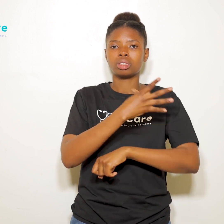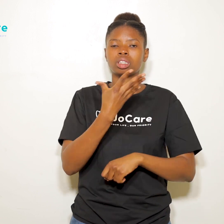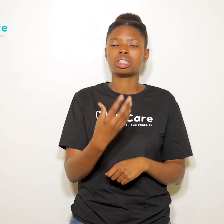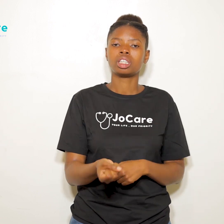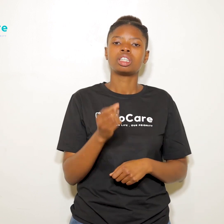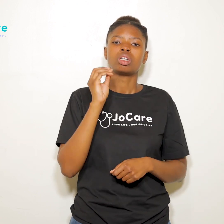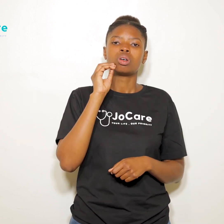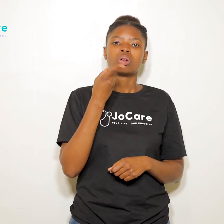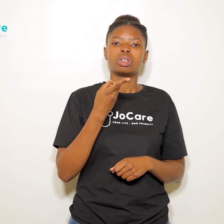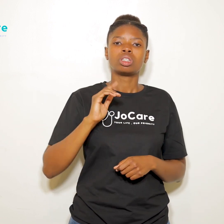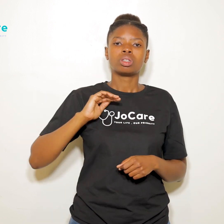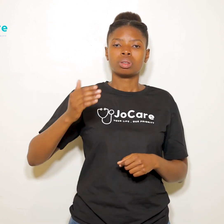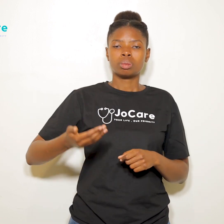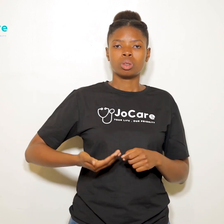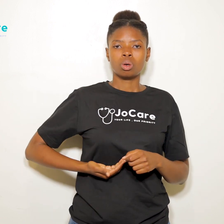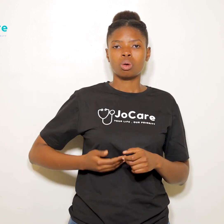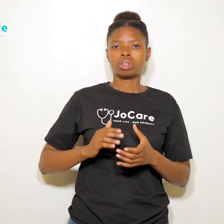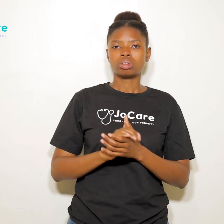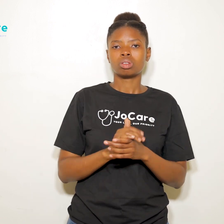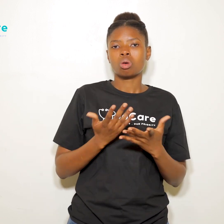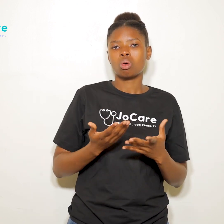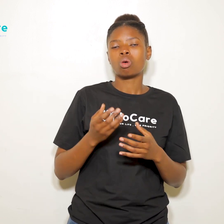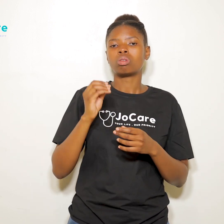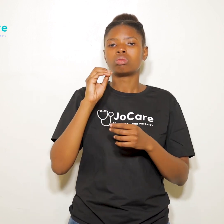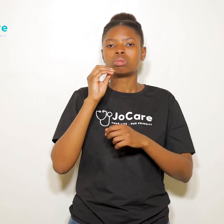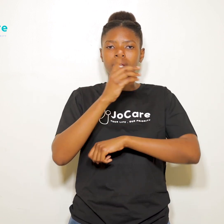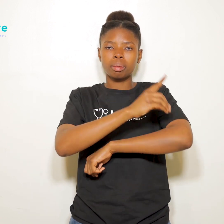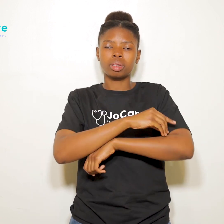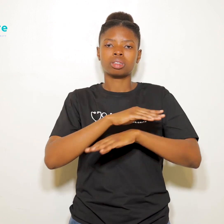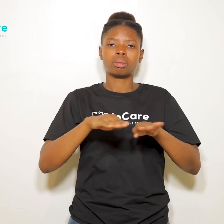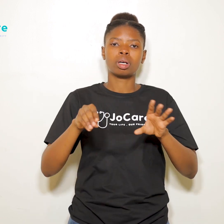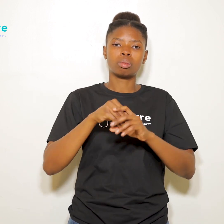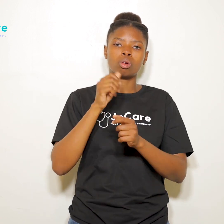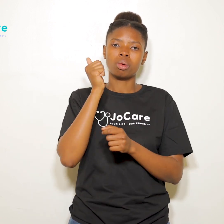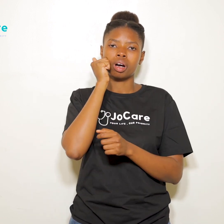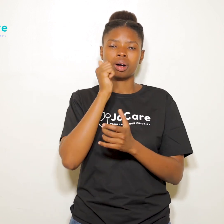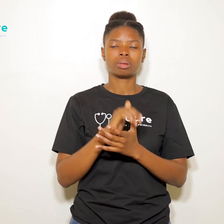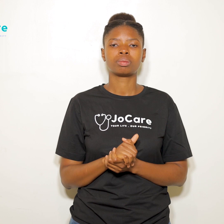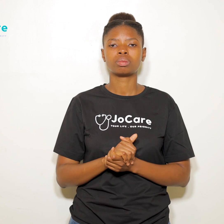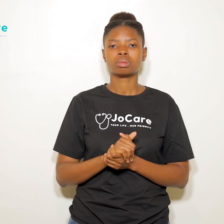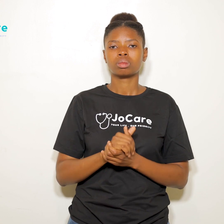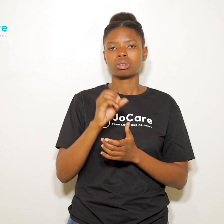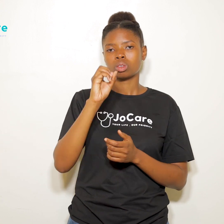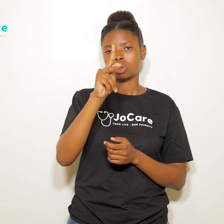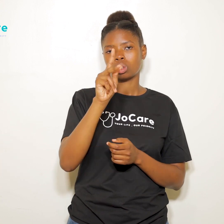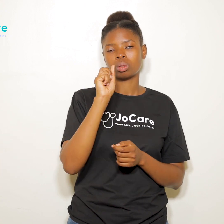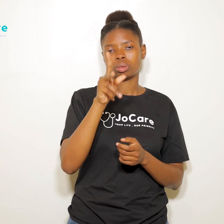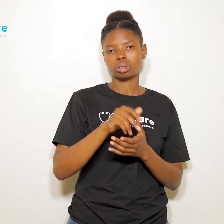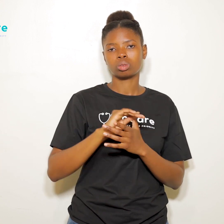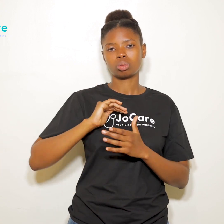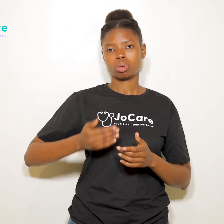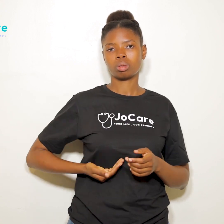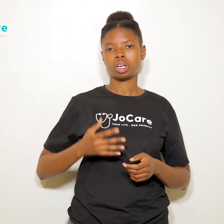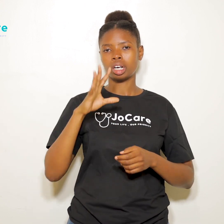iminsi amara mu mihango, ibintu nk'ibyo ngibyo. Kuvuga ngo umudamu ashaka kugira 25, undi